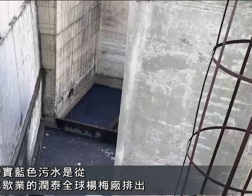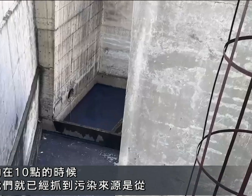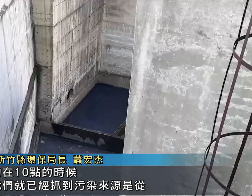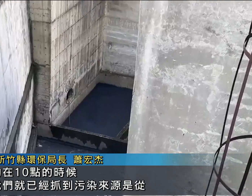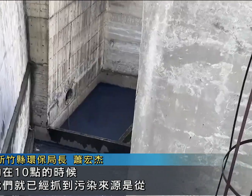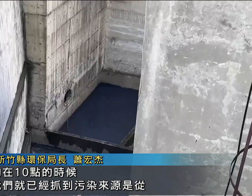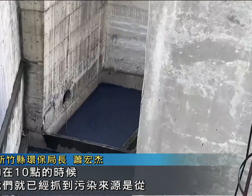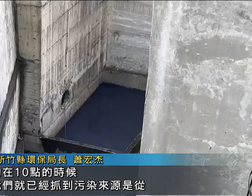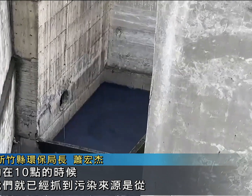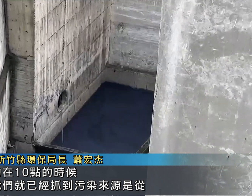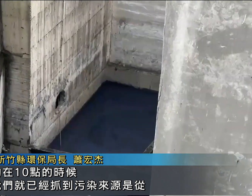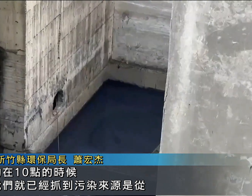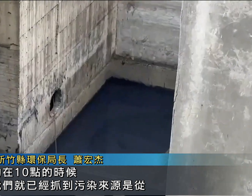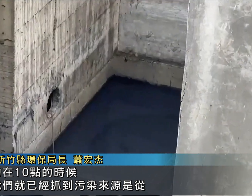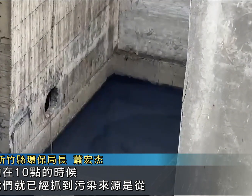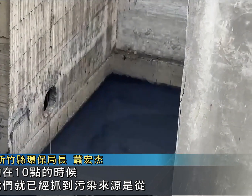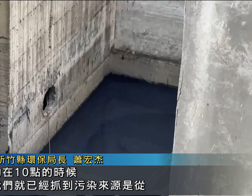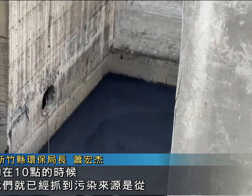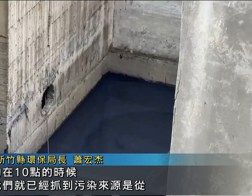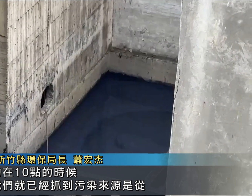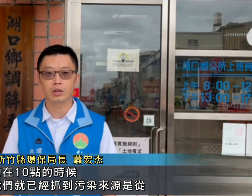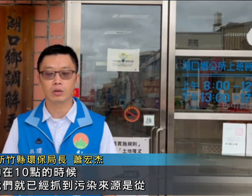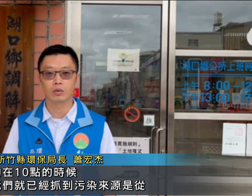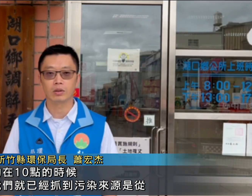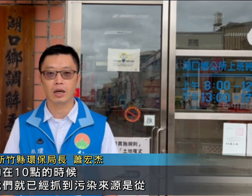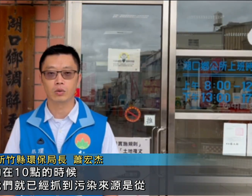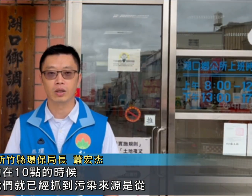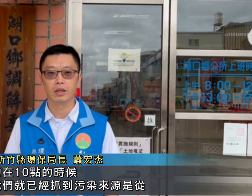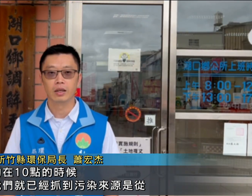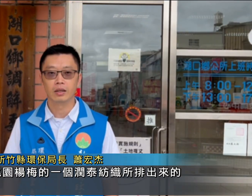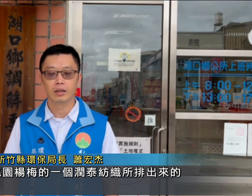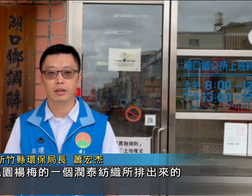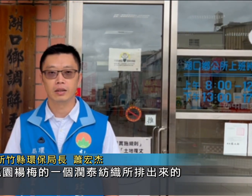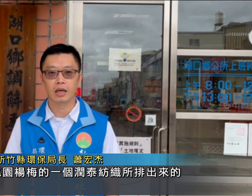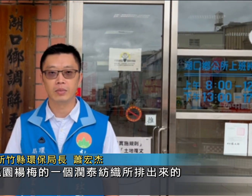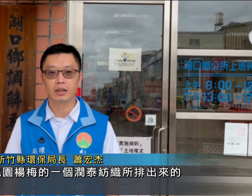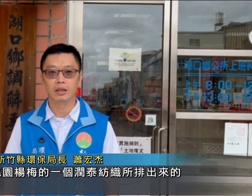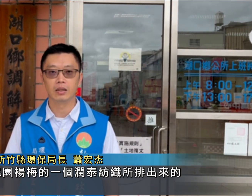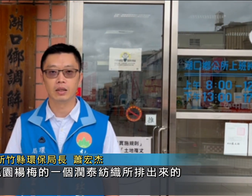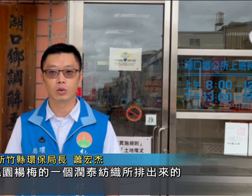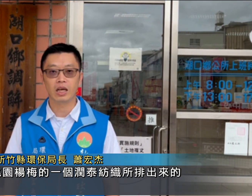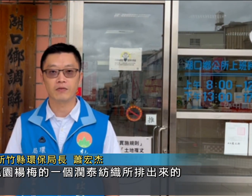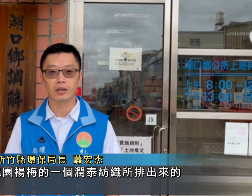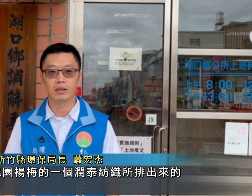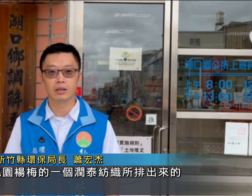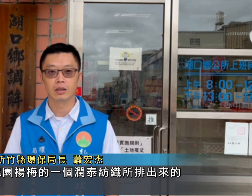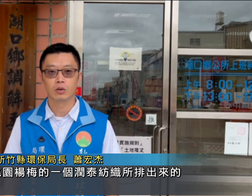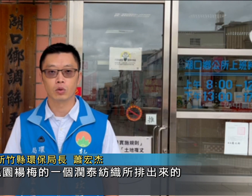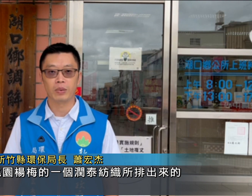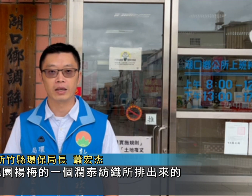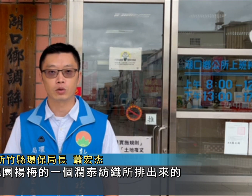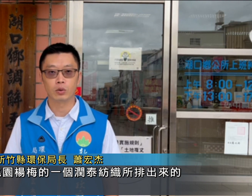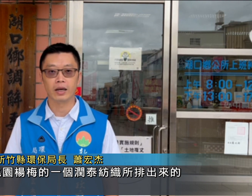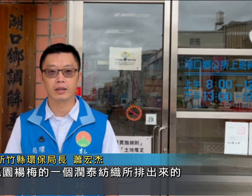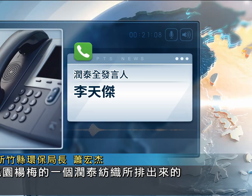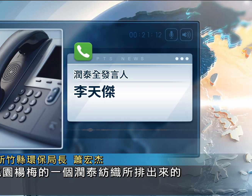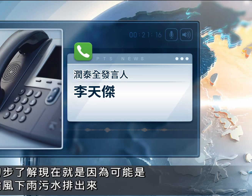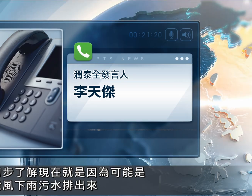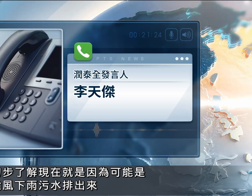十点的时候，我们就已经抓到污染来源是从桃园杨梅的一个润泰纺织所排出来的。 初步了解，